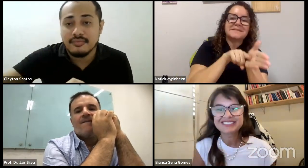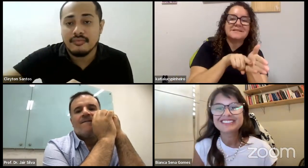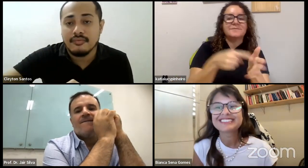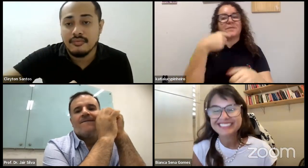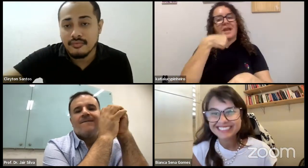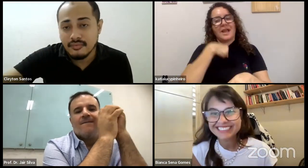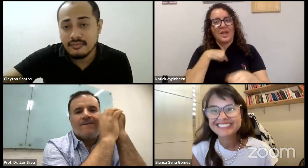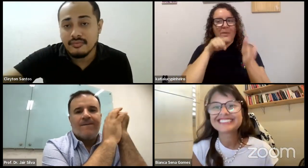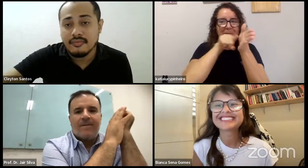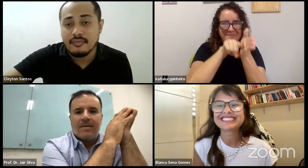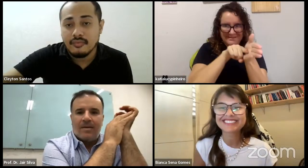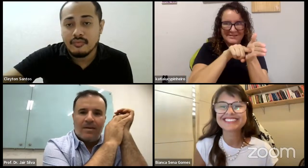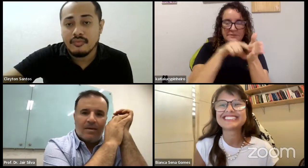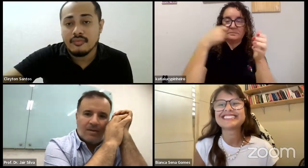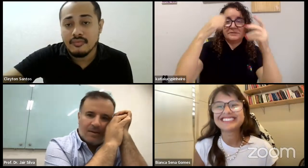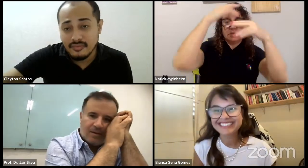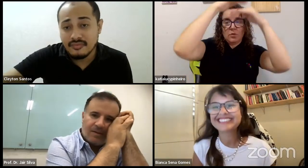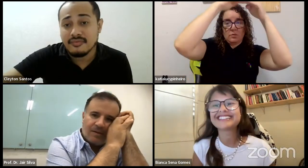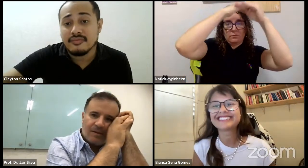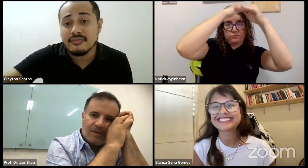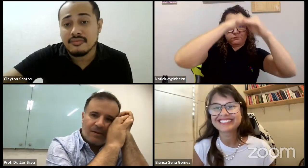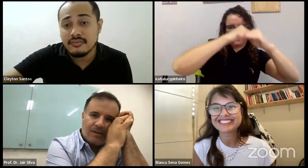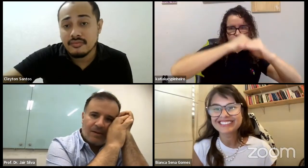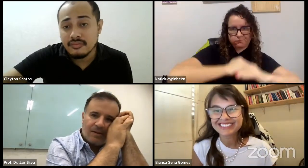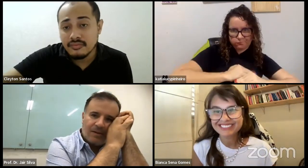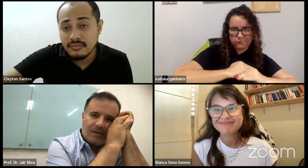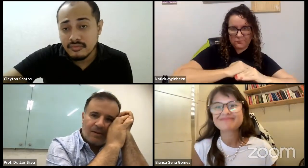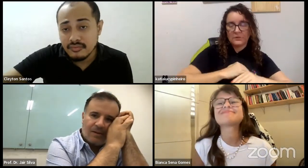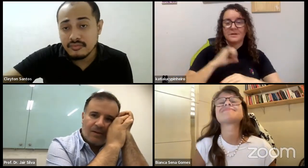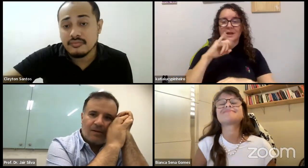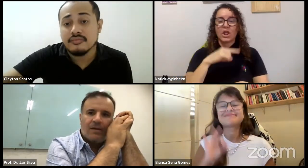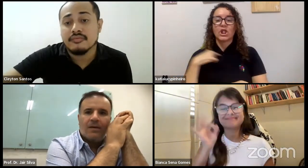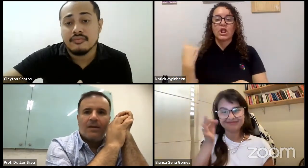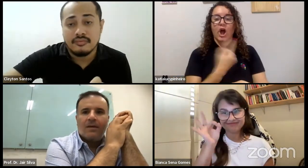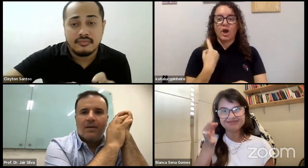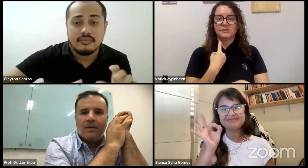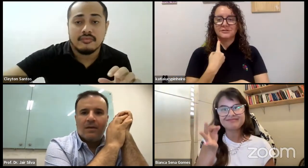Tá diferente. Então eu queria que você padronizasse.